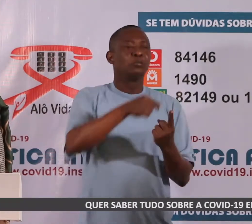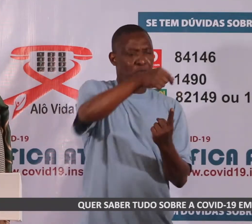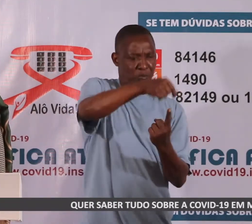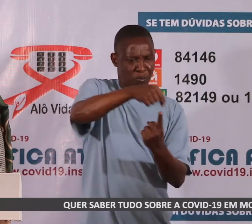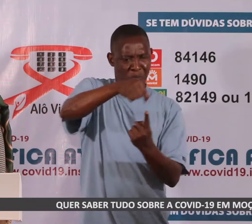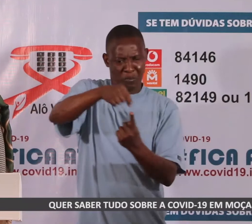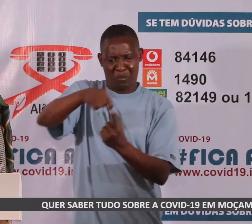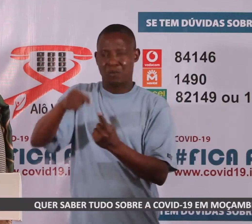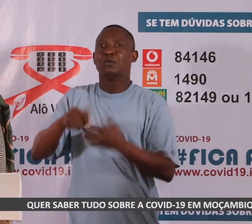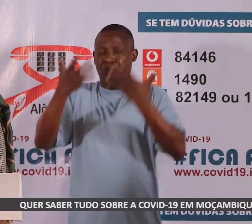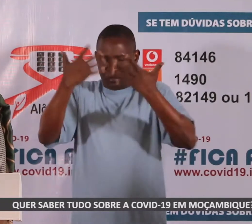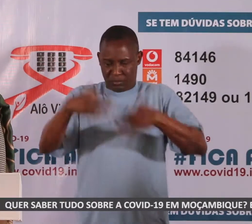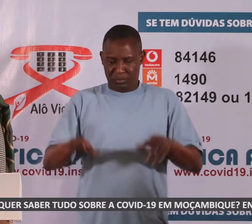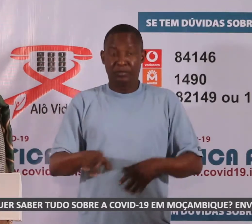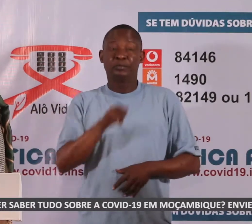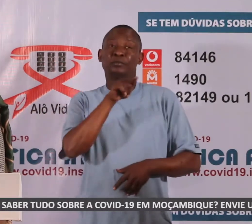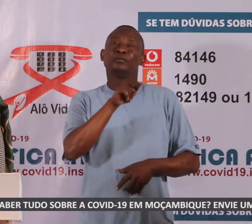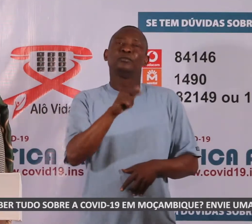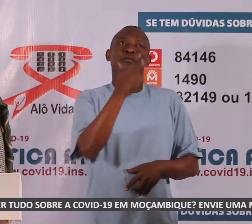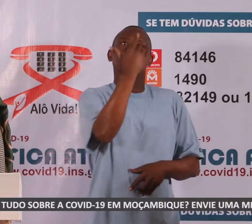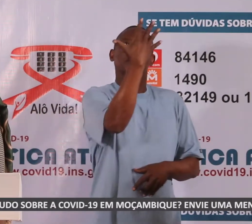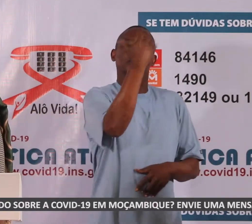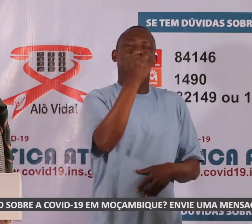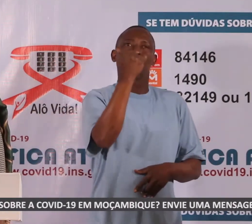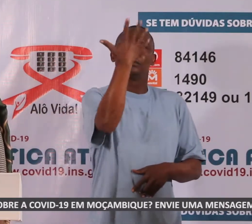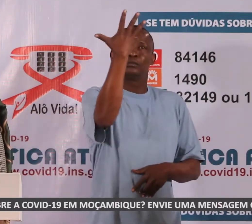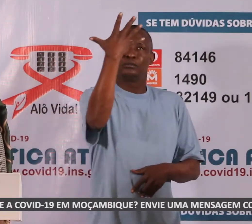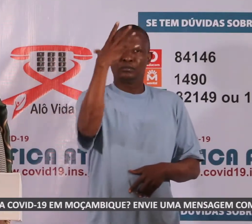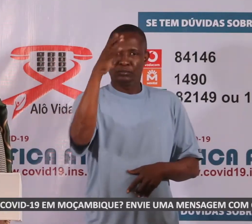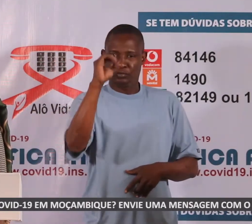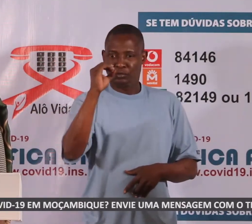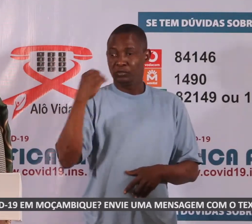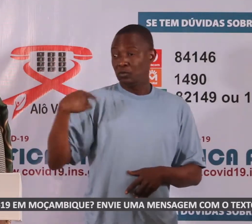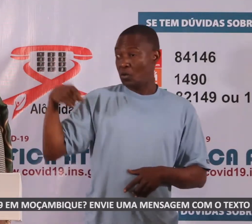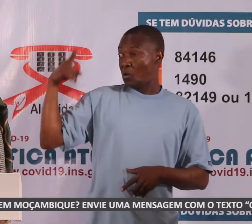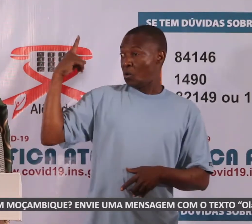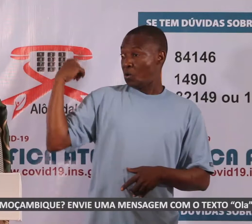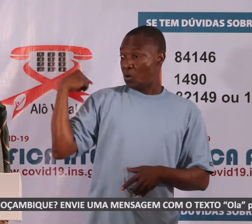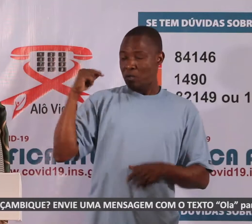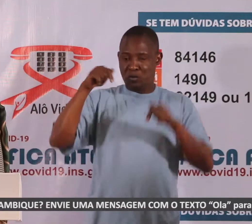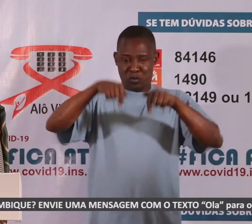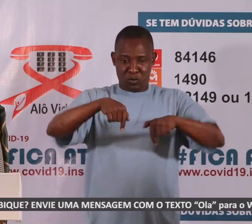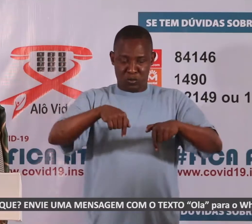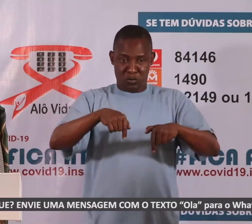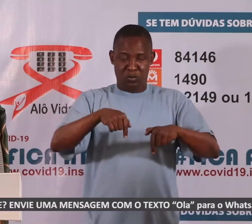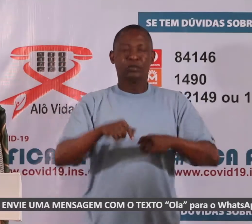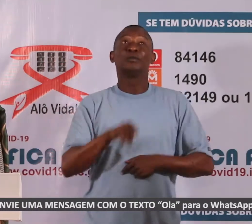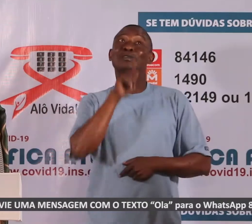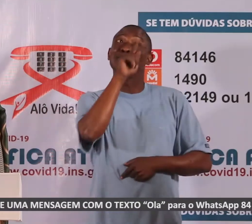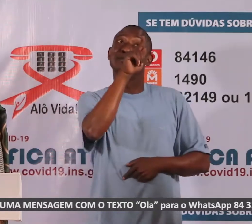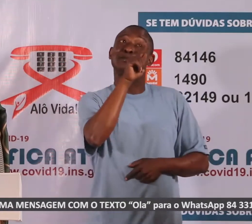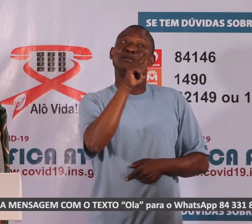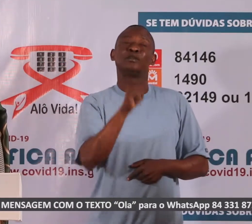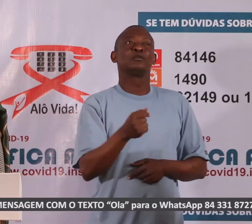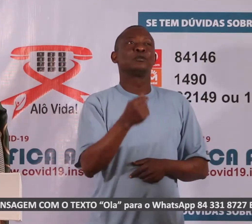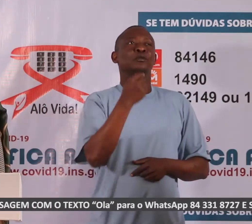quais 550 foram nas últimas 24 horas, testaram-se no setor público e 208